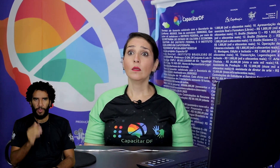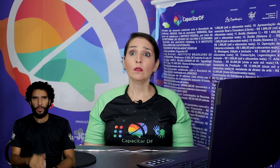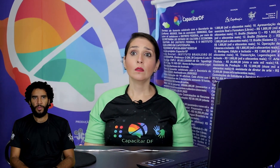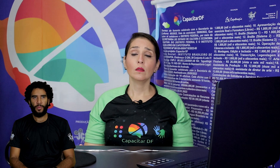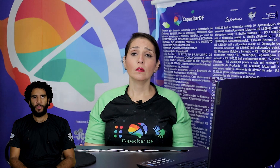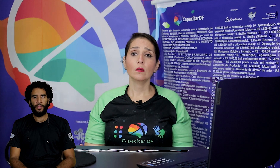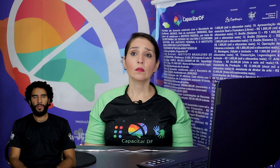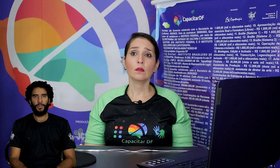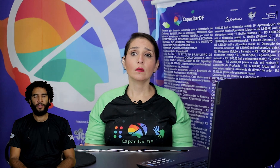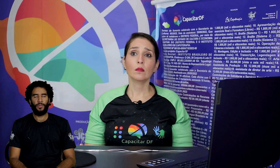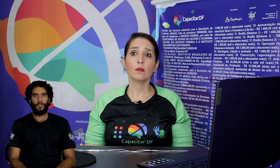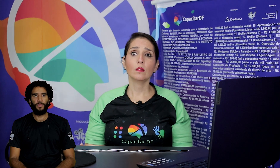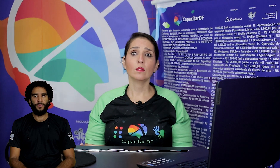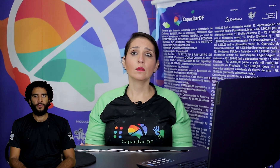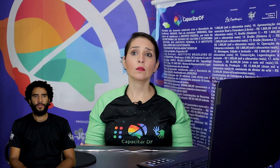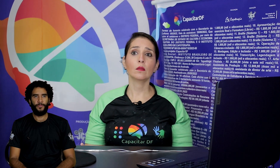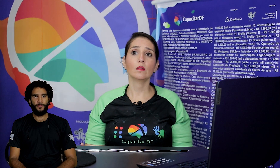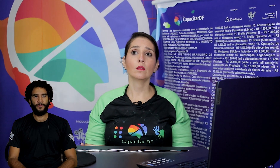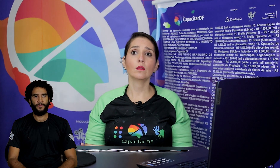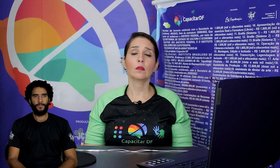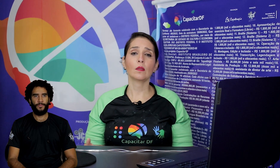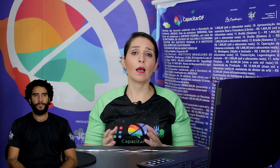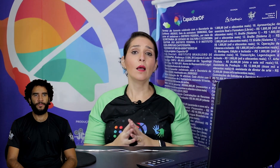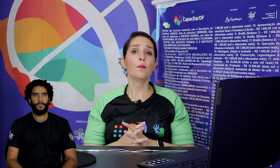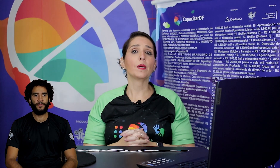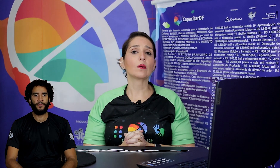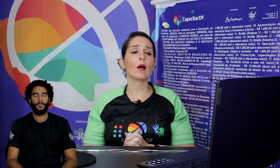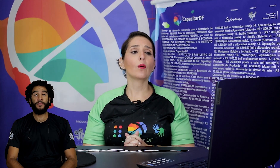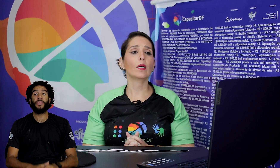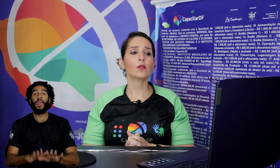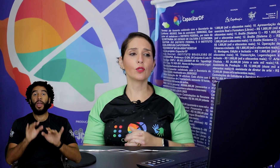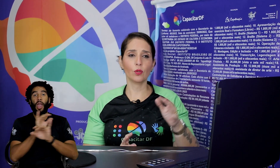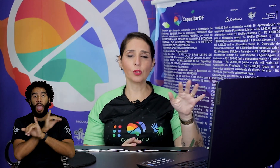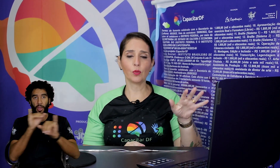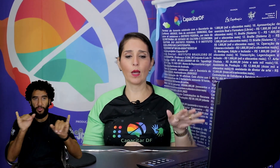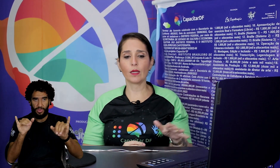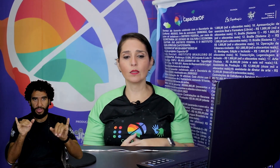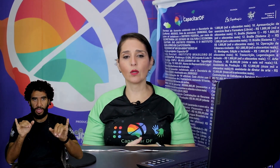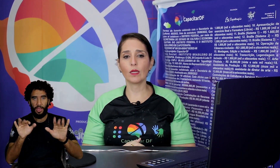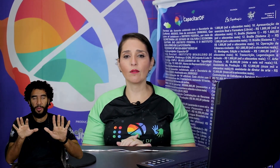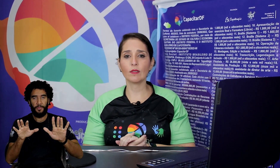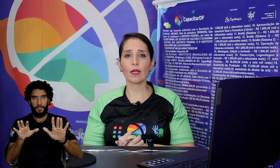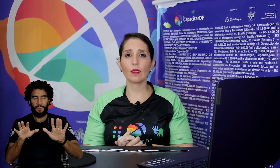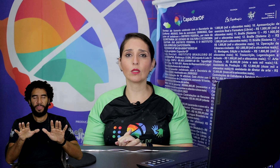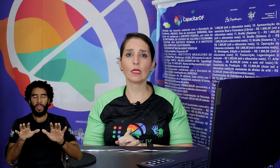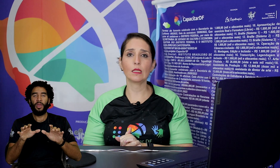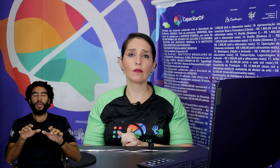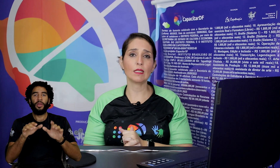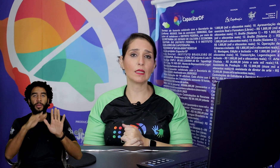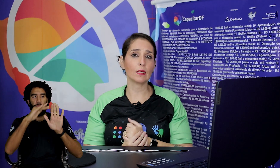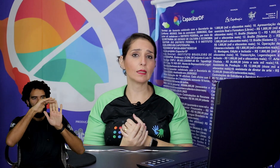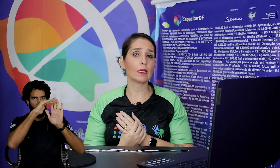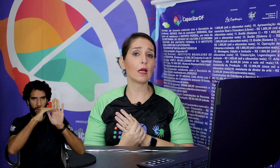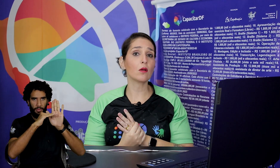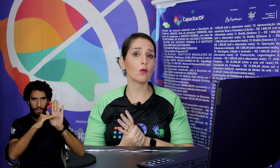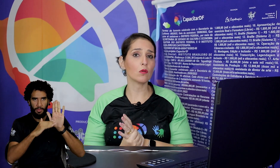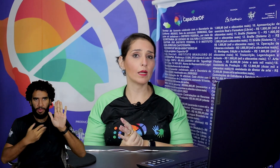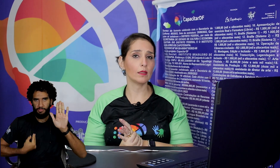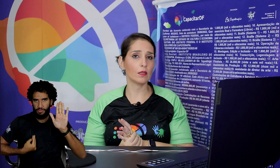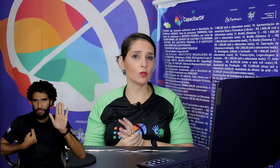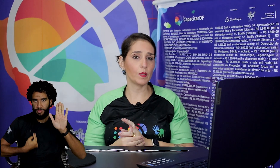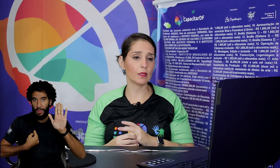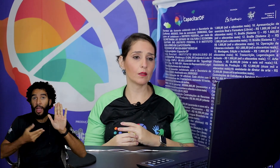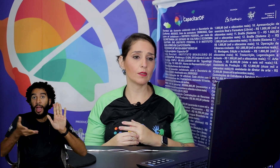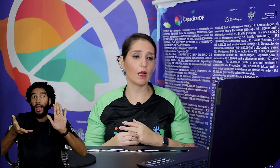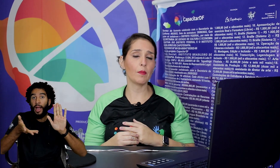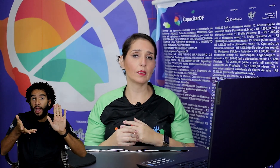Professora, avisa aqui a lista de presença. Tá. Pessoal, antes de continuar aqui, só queria avisar que a nossa lista vai ser lançada agora. A